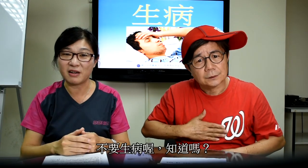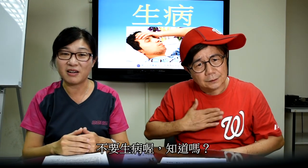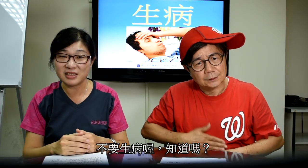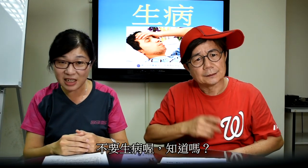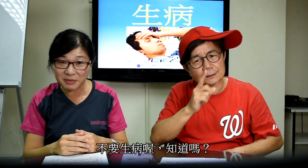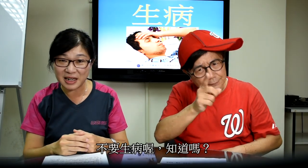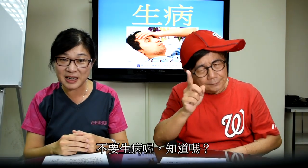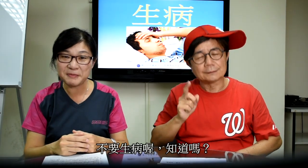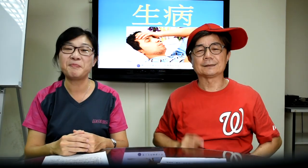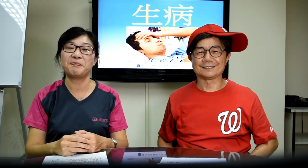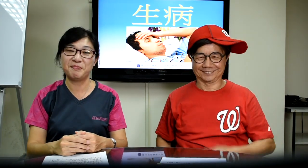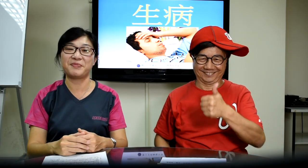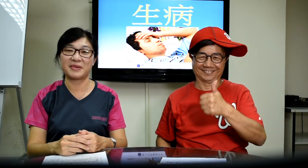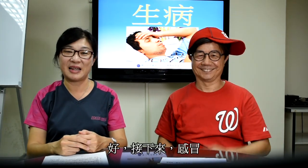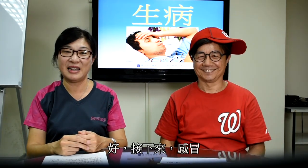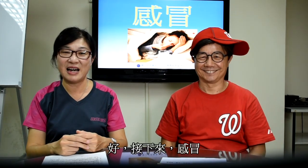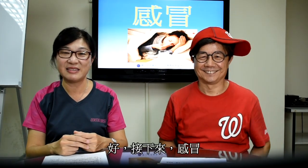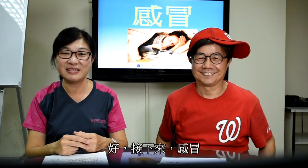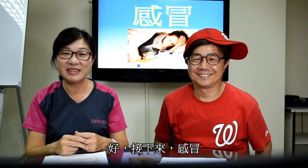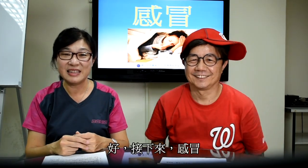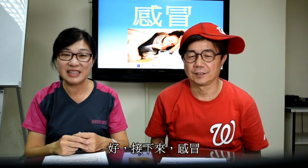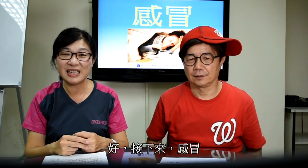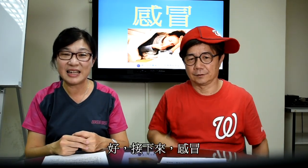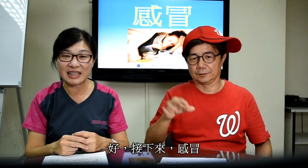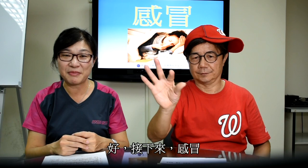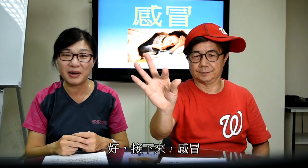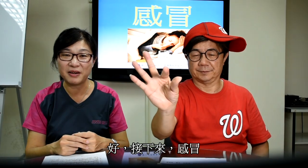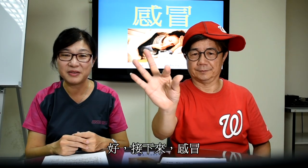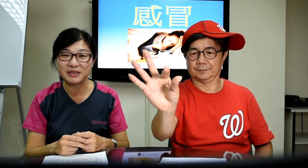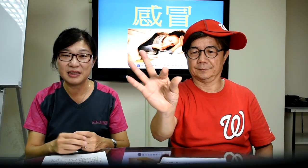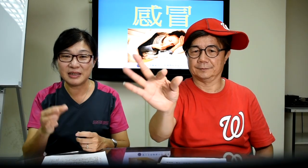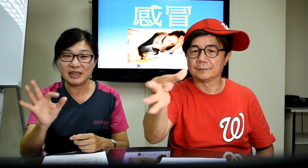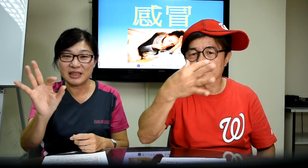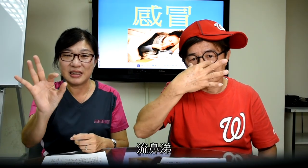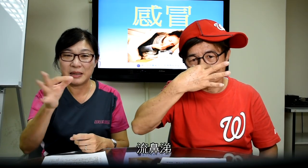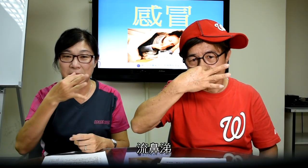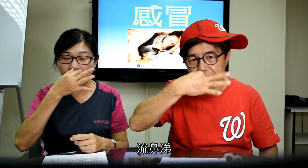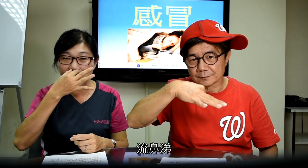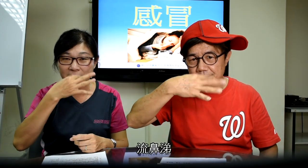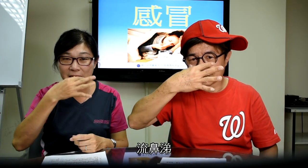知道吗？嗯，很好。接下来感冒，流鼻涕。